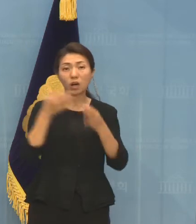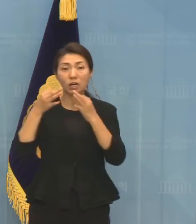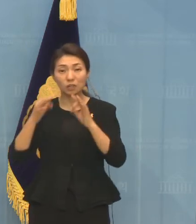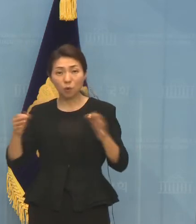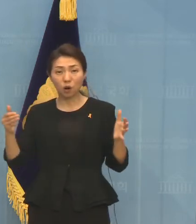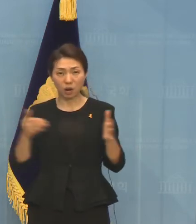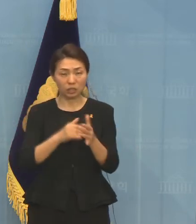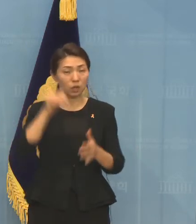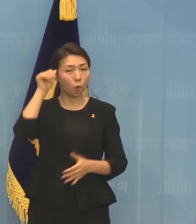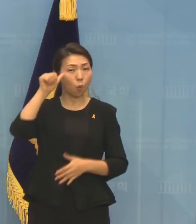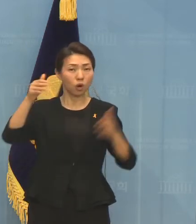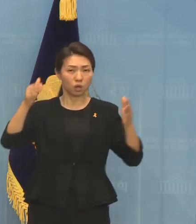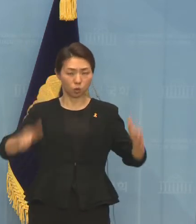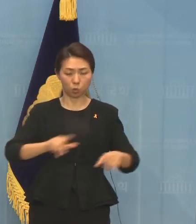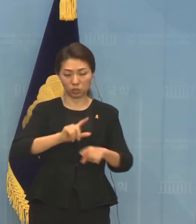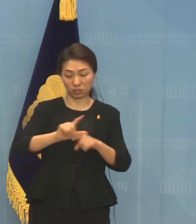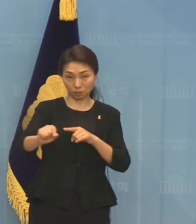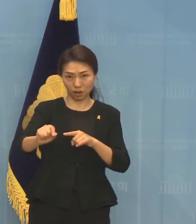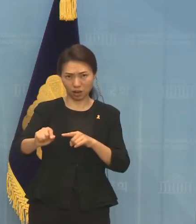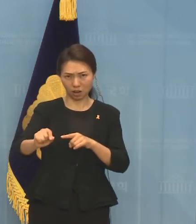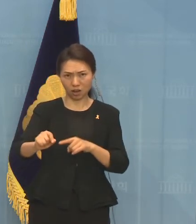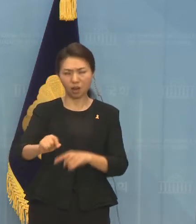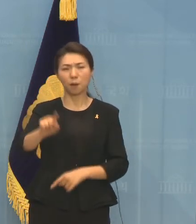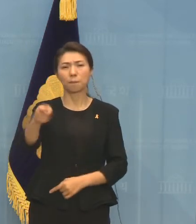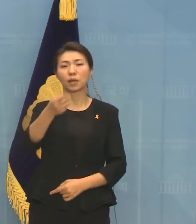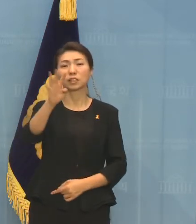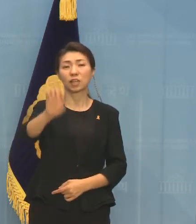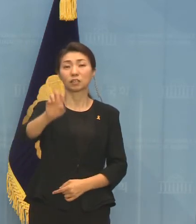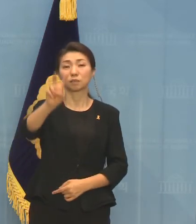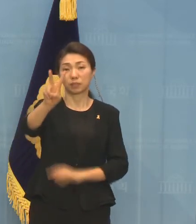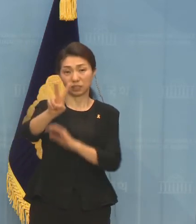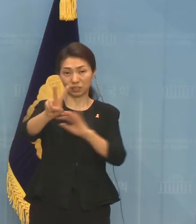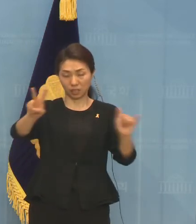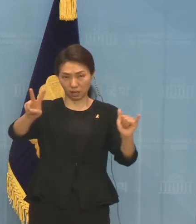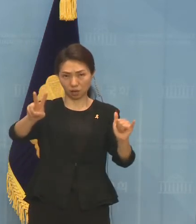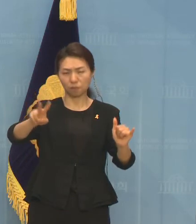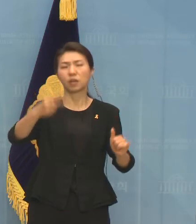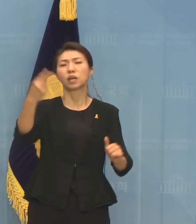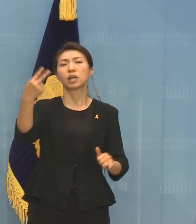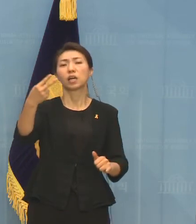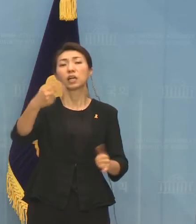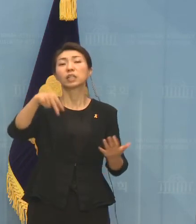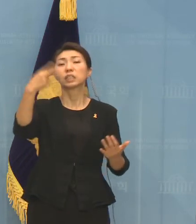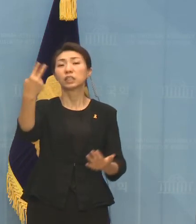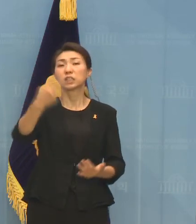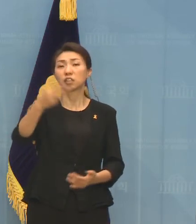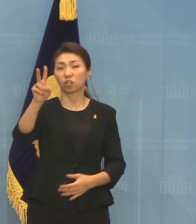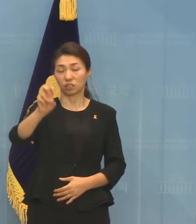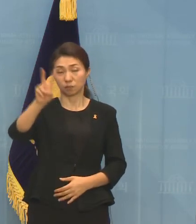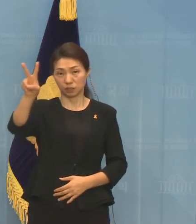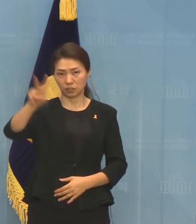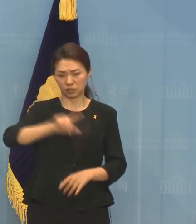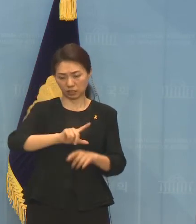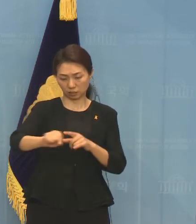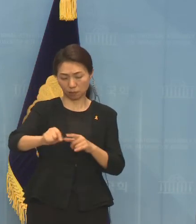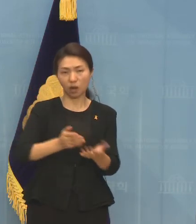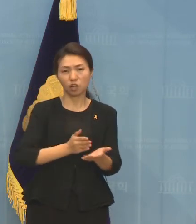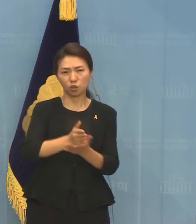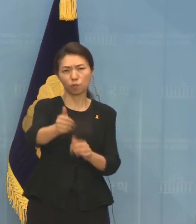2024년에 준공 예정인 국회 통합디지털센터는 급증하는 데이터 수요에 따라 국회 정보자원을 통합관리하기